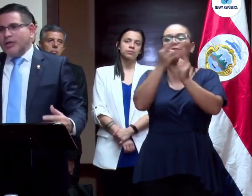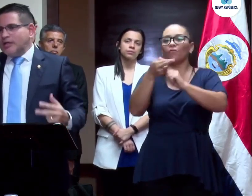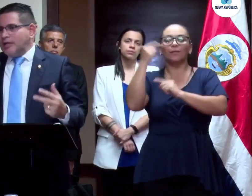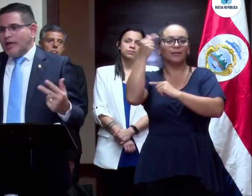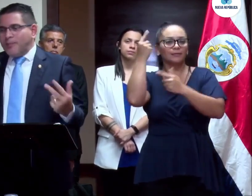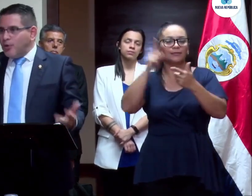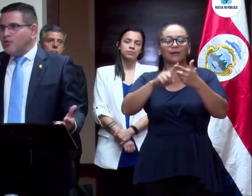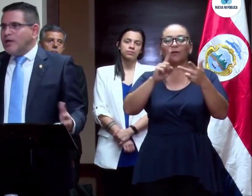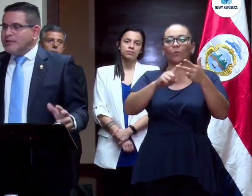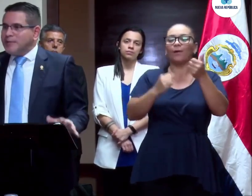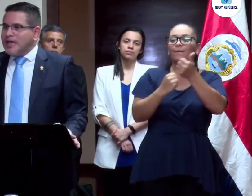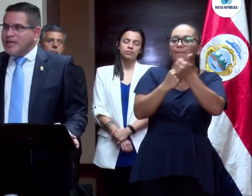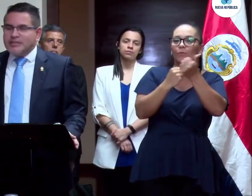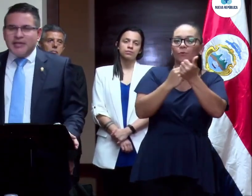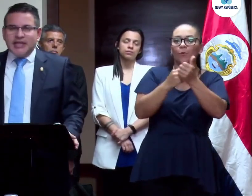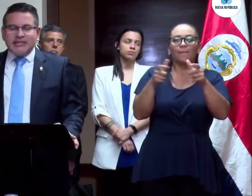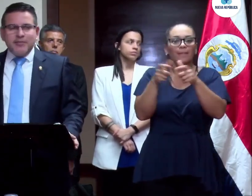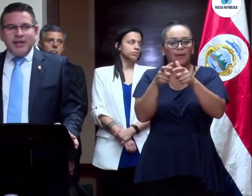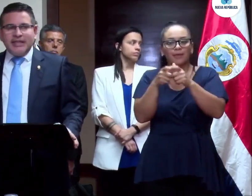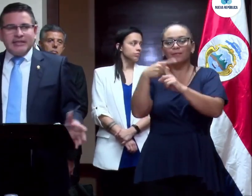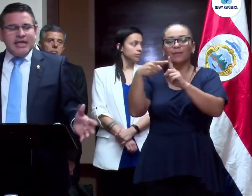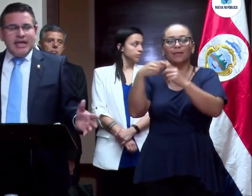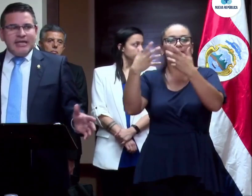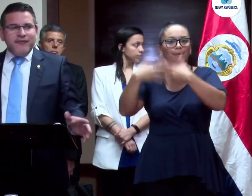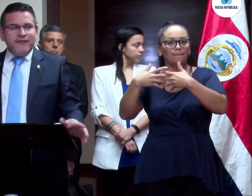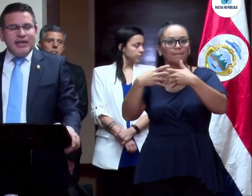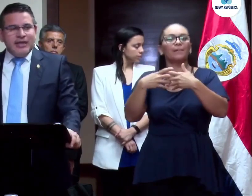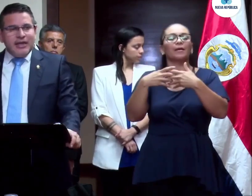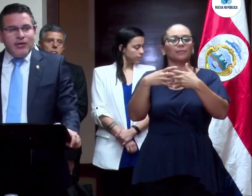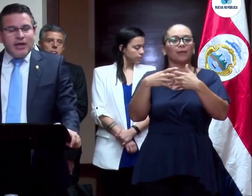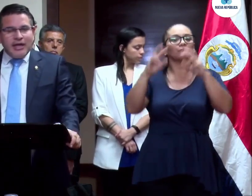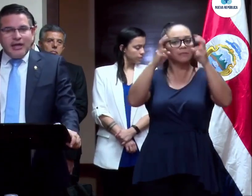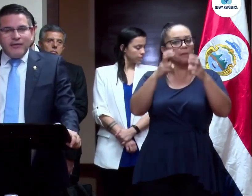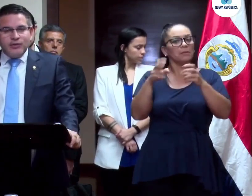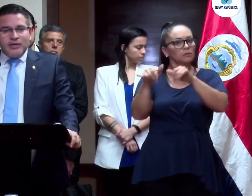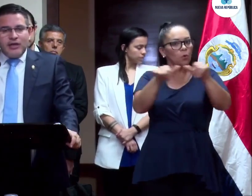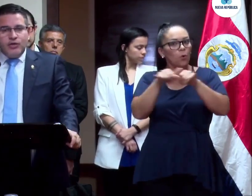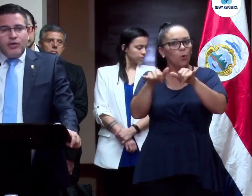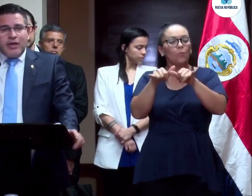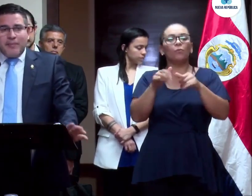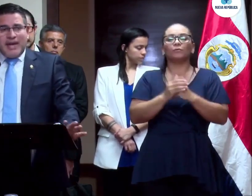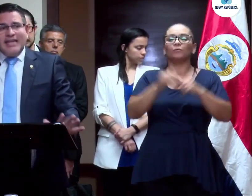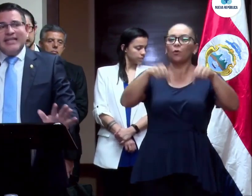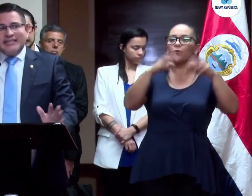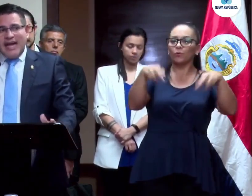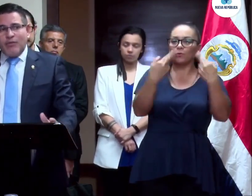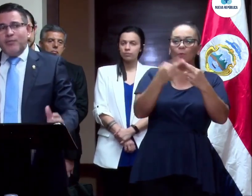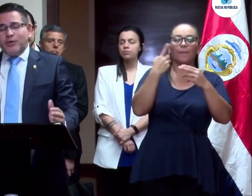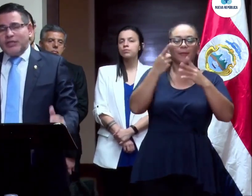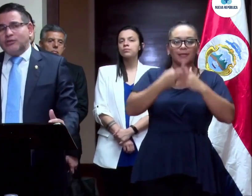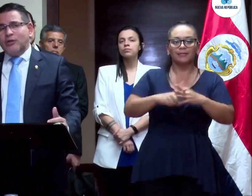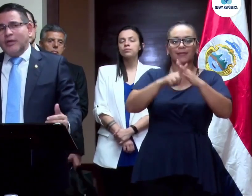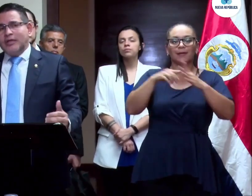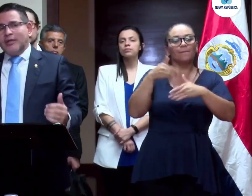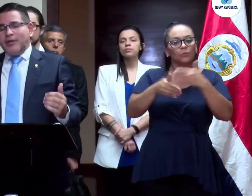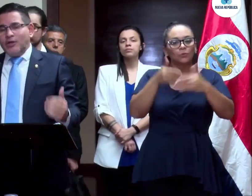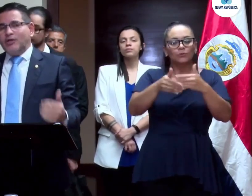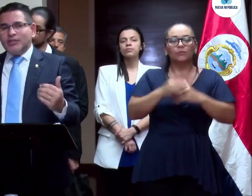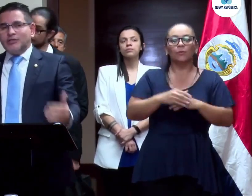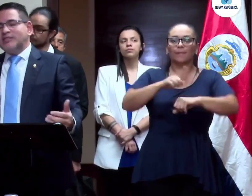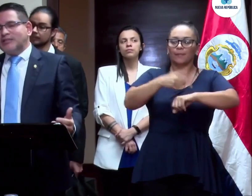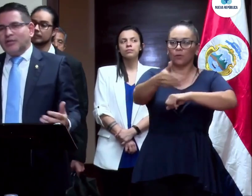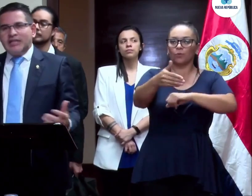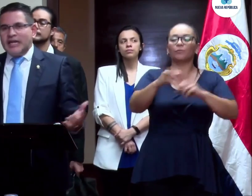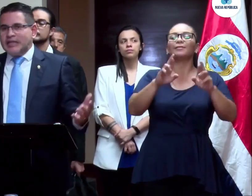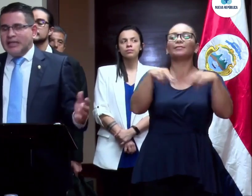Estado, de apoyo a las pequeñas y medianas empresas, y en fin, creo que es una reunión que para iniciar un proceso de periodo